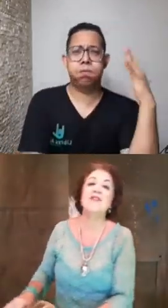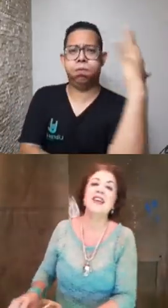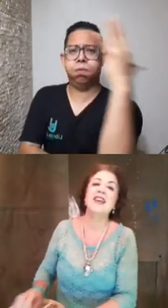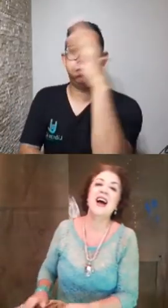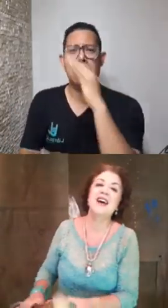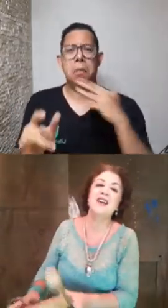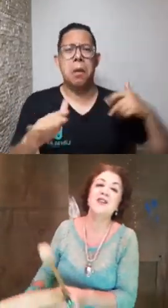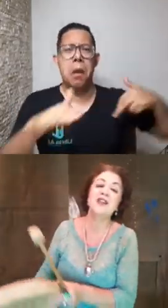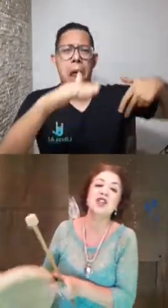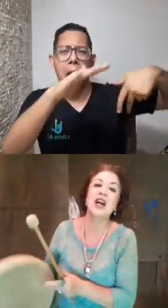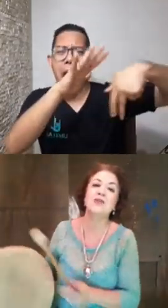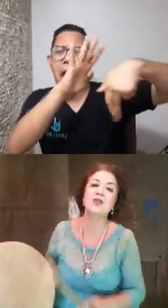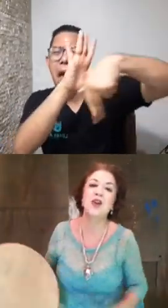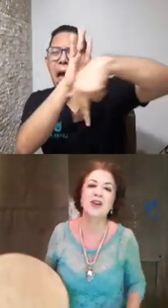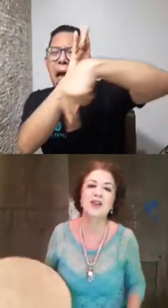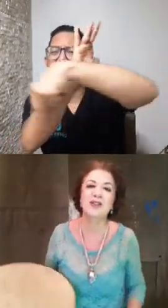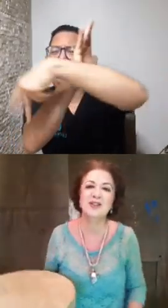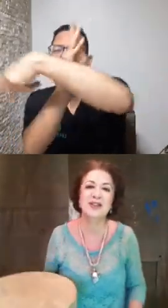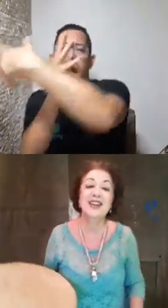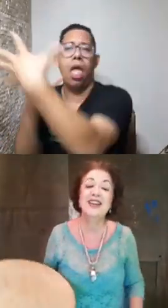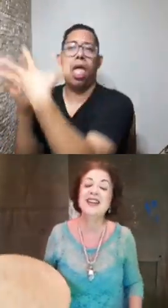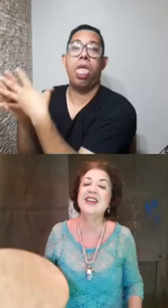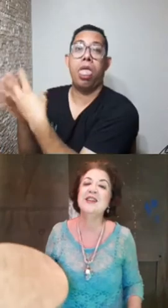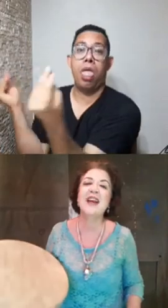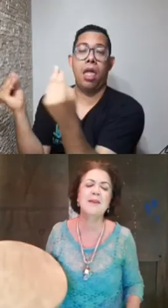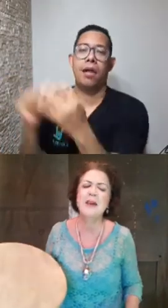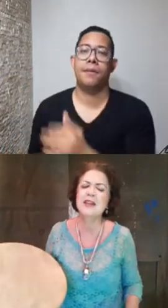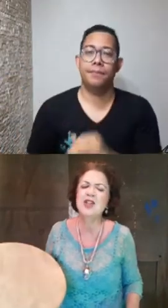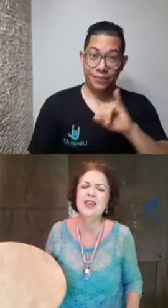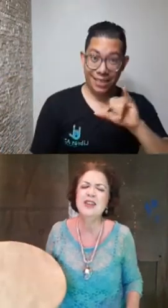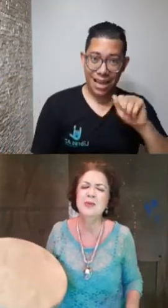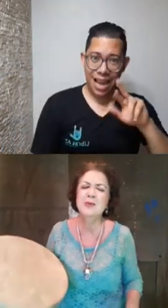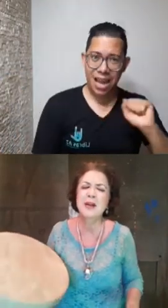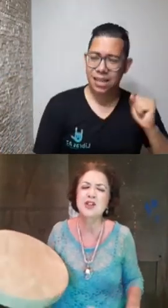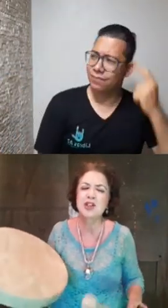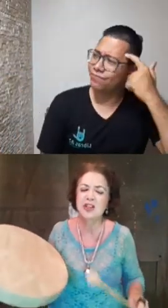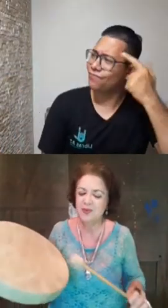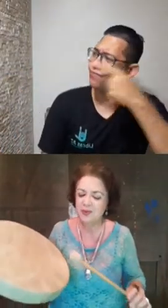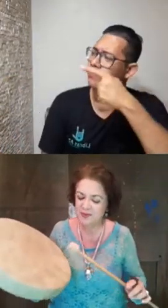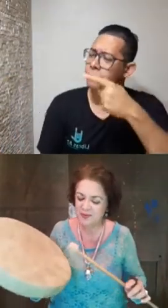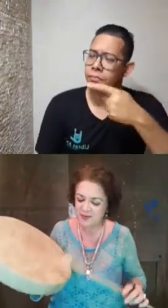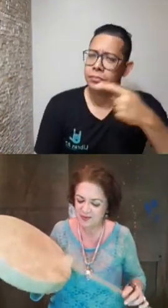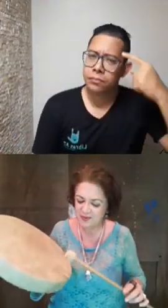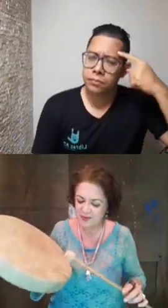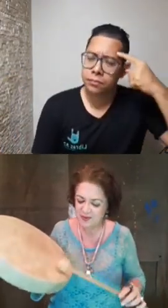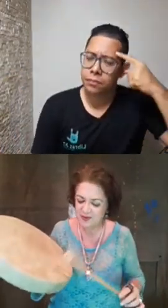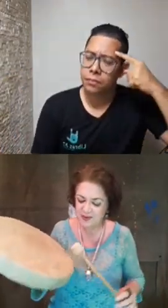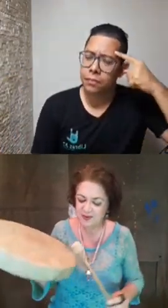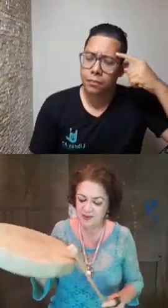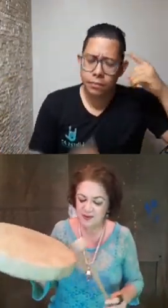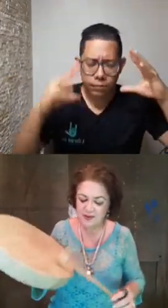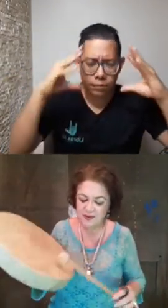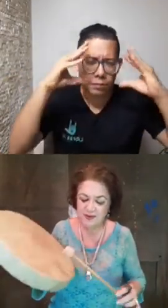bastava a Iara fechar os olhos e cantar baixinho, baixinho.